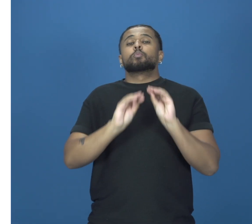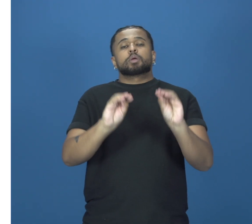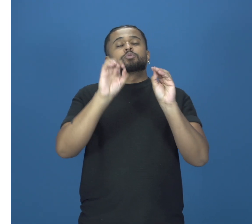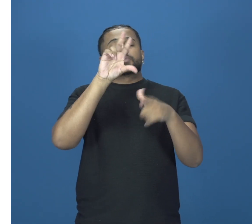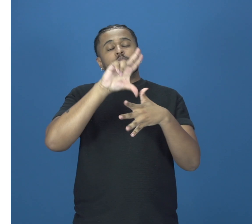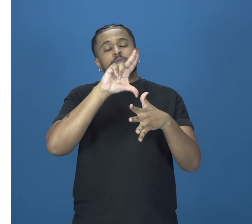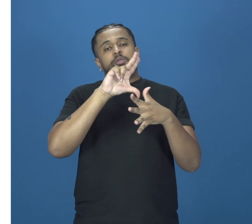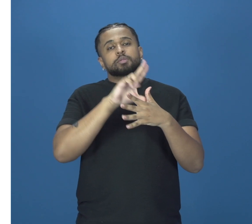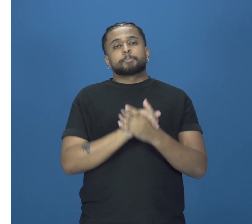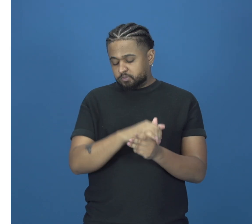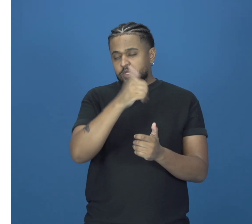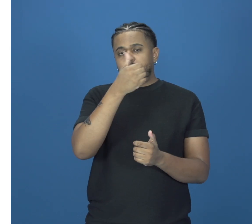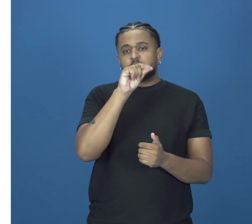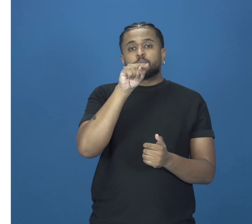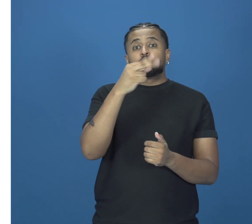pela UNILA.